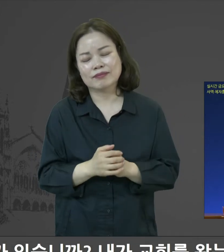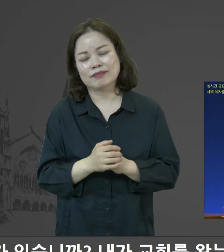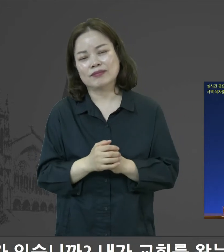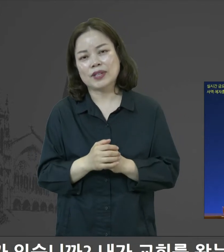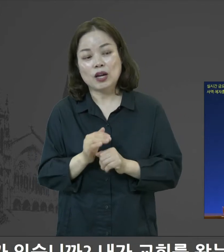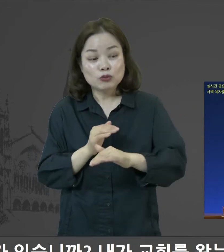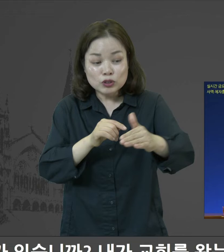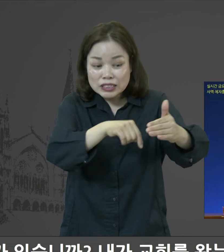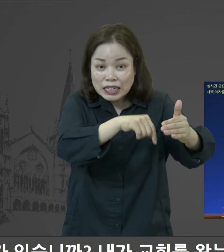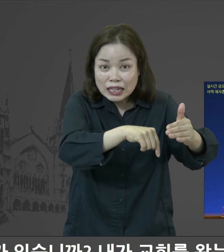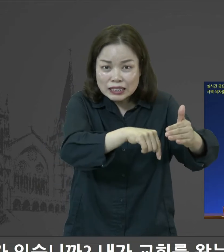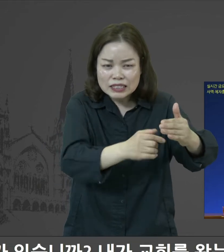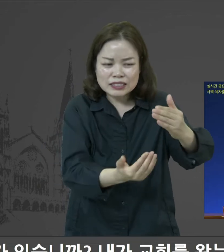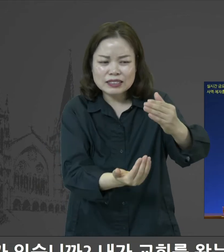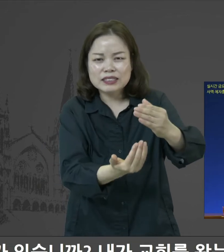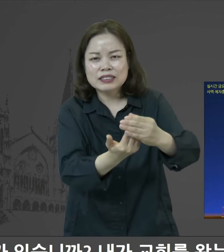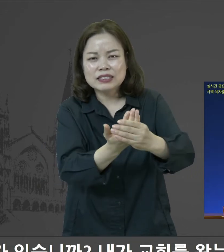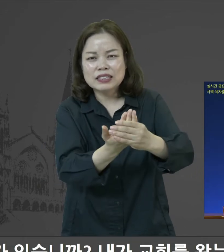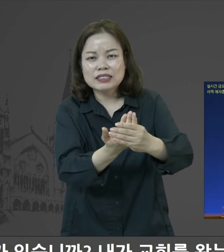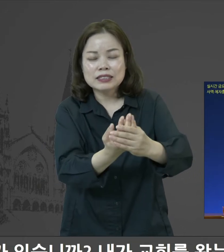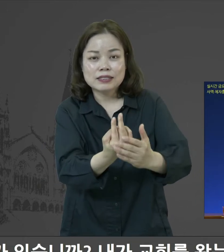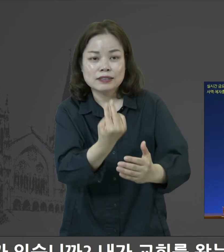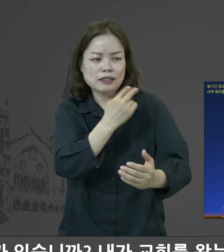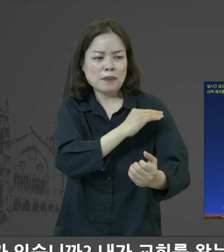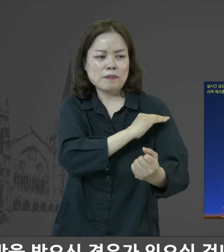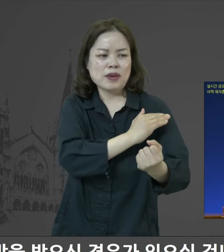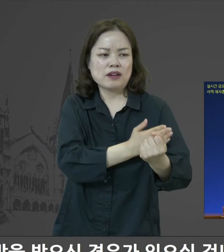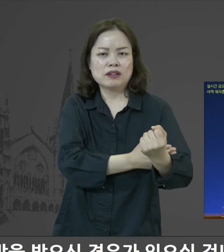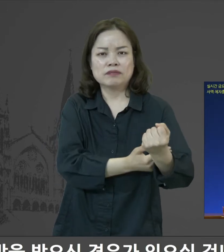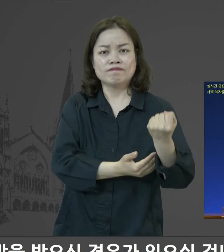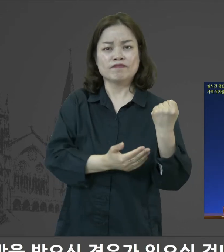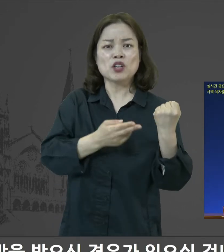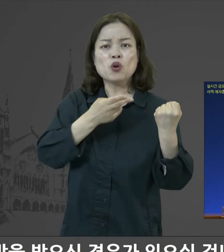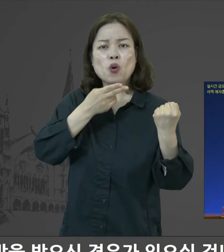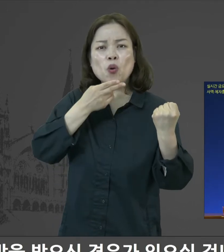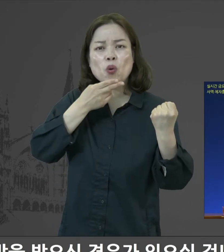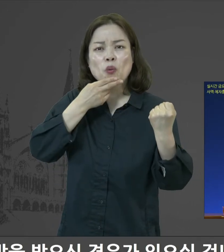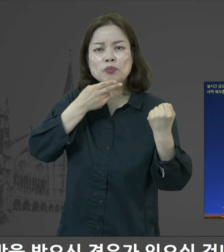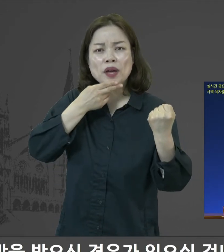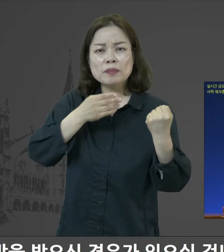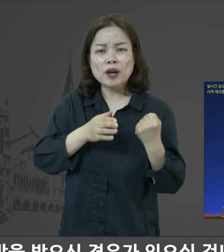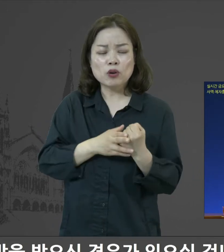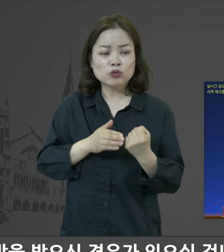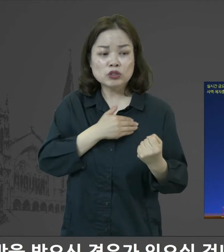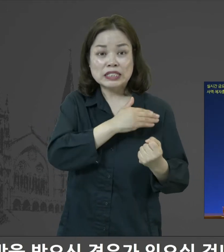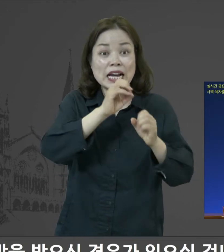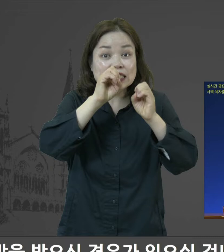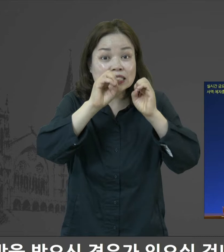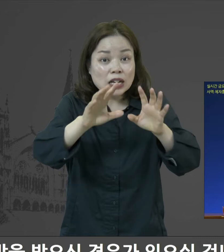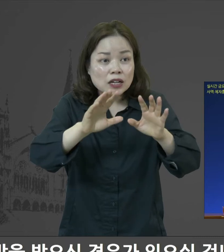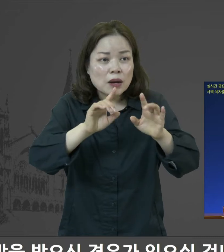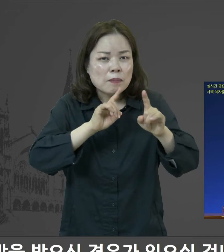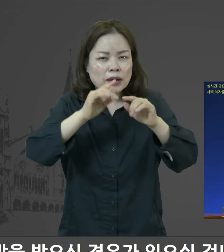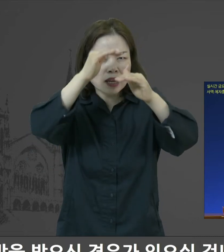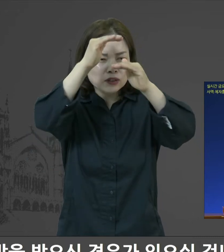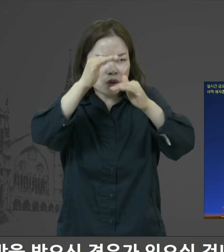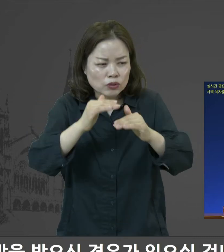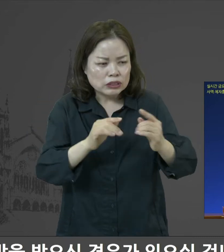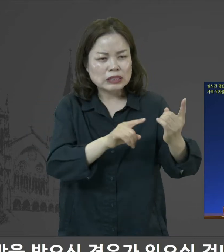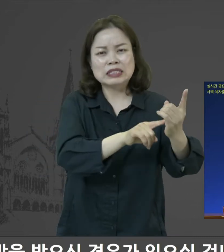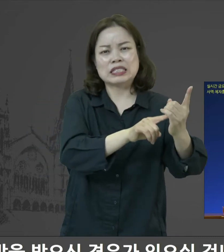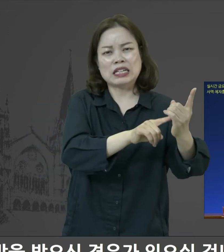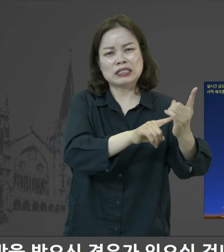정말 우리 안에서 일어나는 생명력이 없다면 우리가 전하는 말의 내용만 갖고는